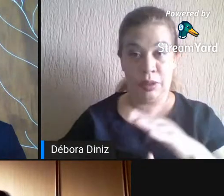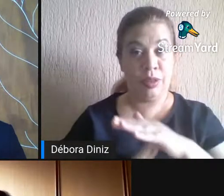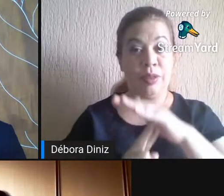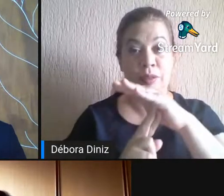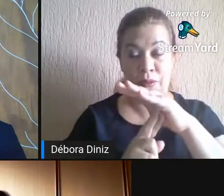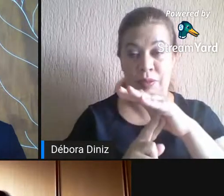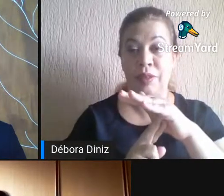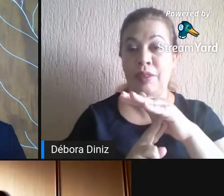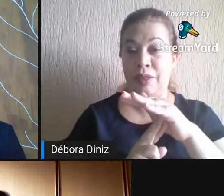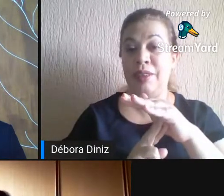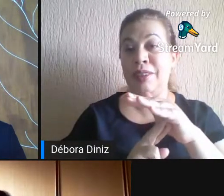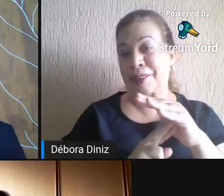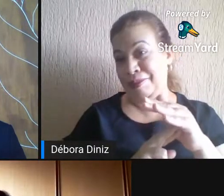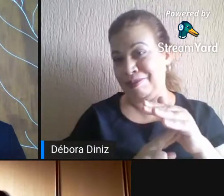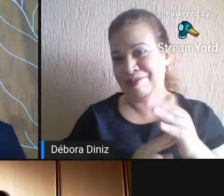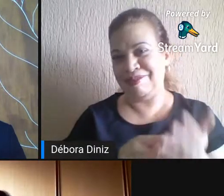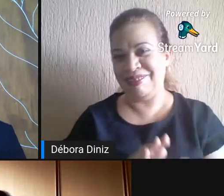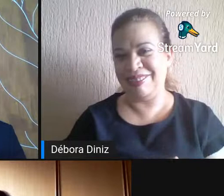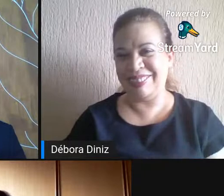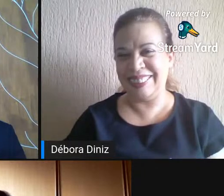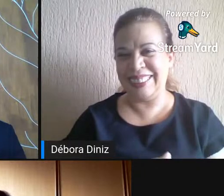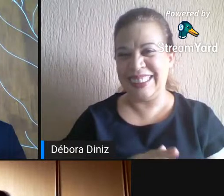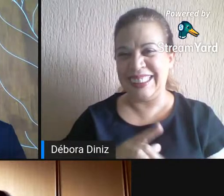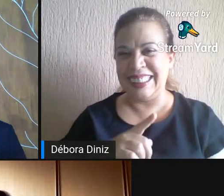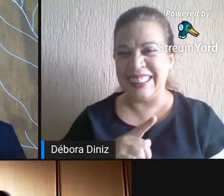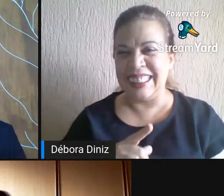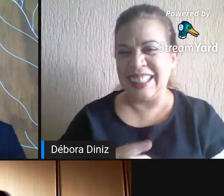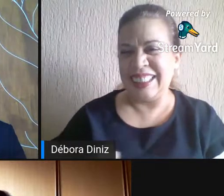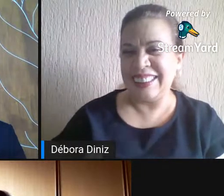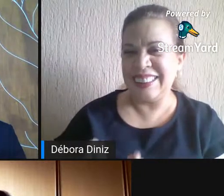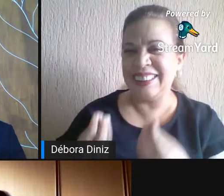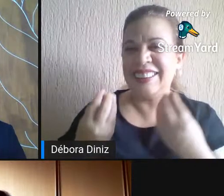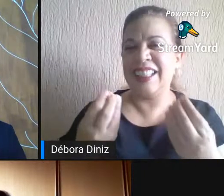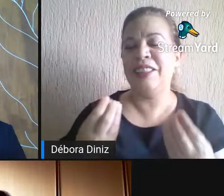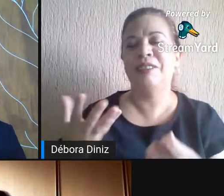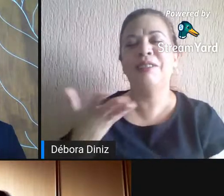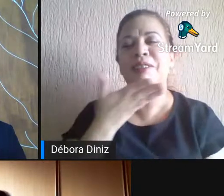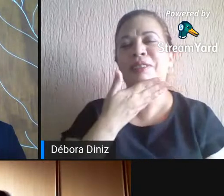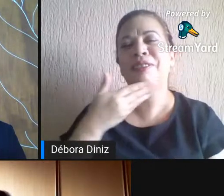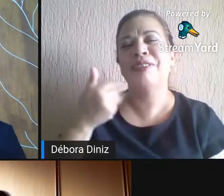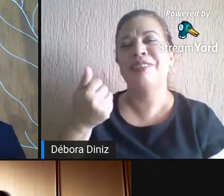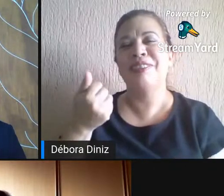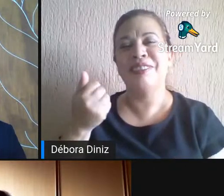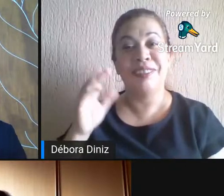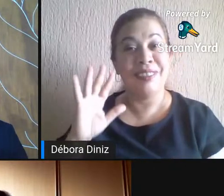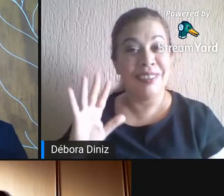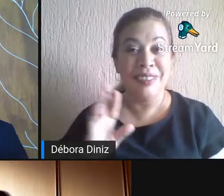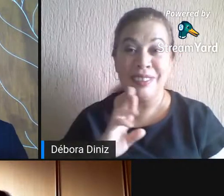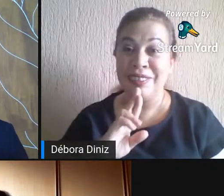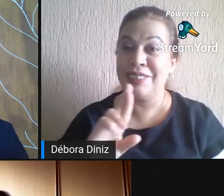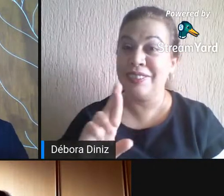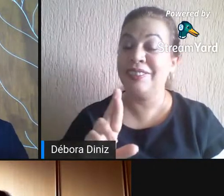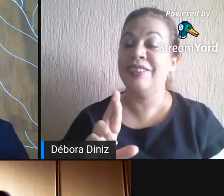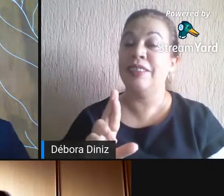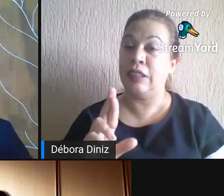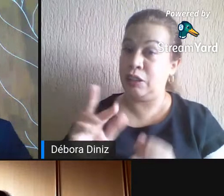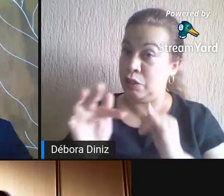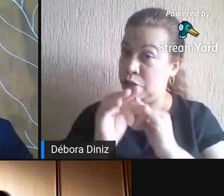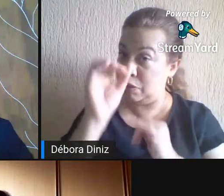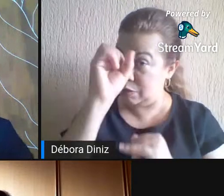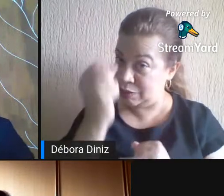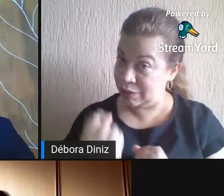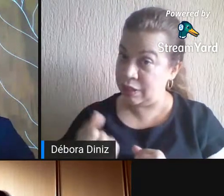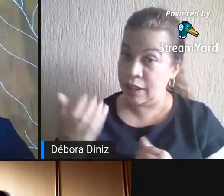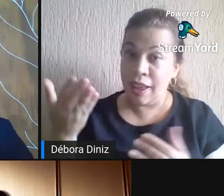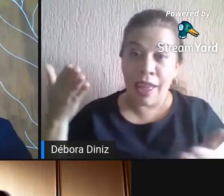pesquisa e extensão à época, e que tem culminado com excelentes resultados ao longo da sua instituição até os dias de hoje.